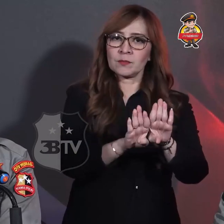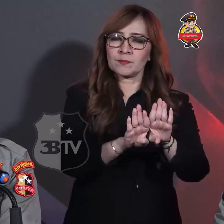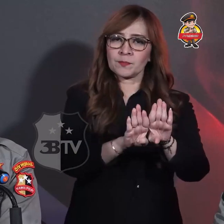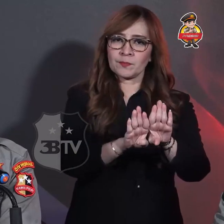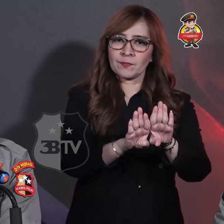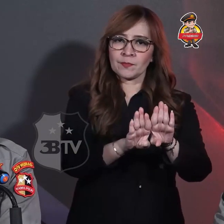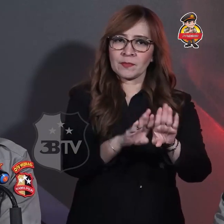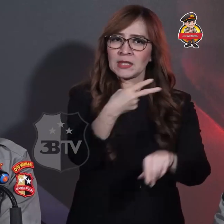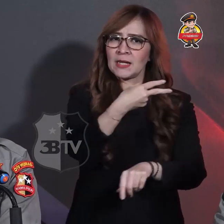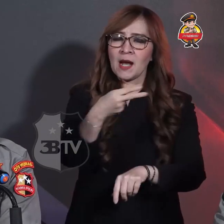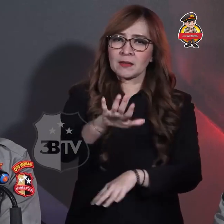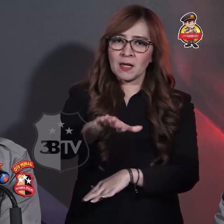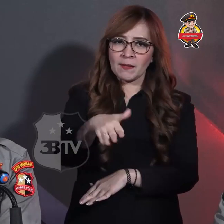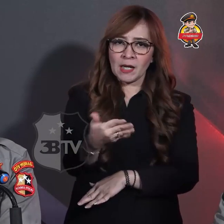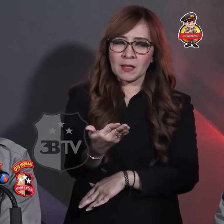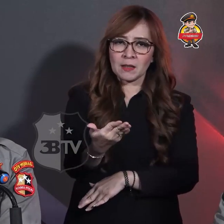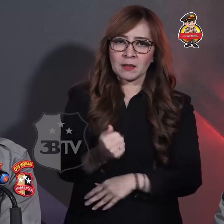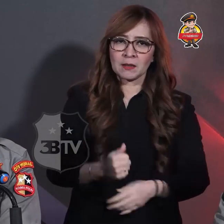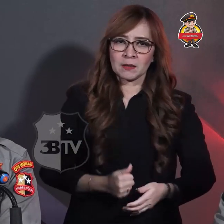Artinya